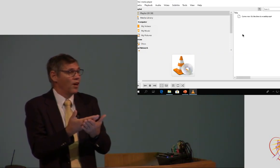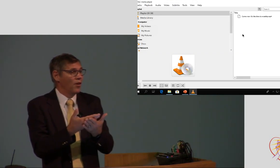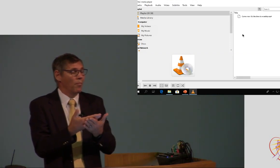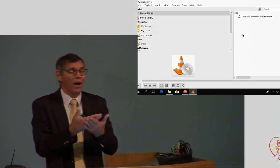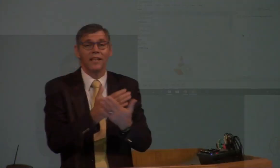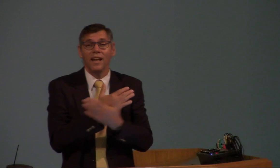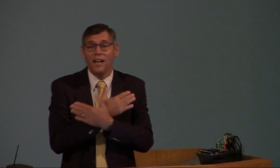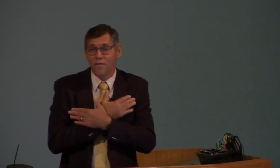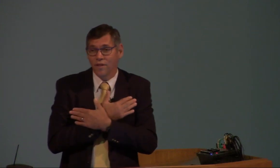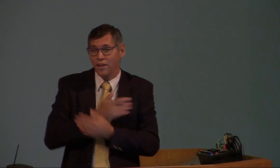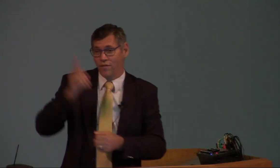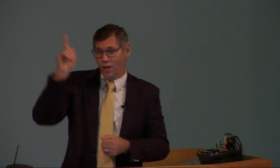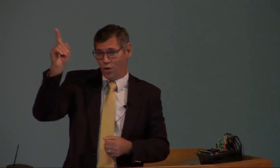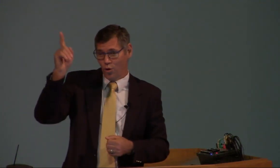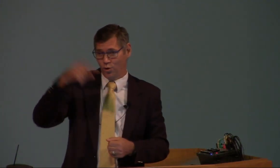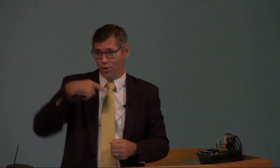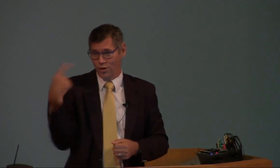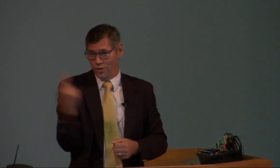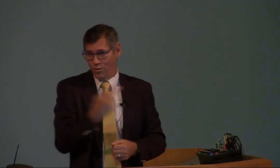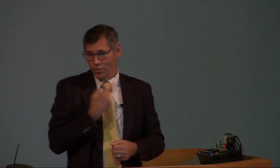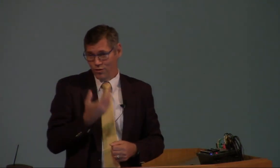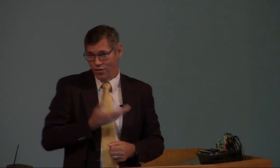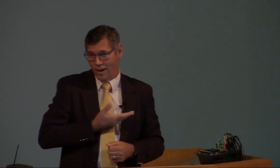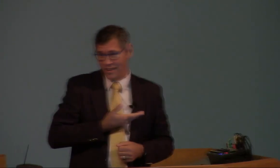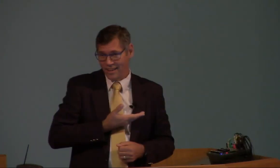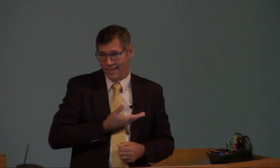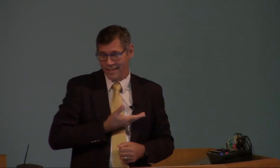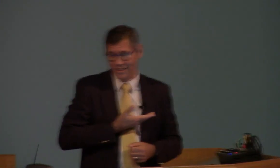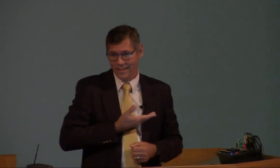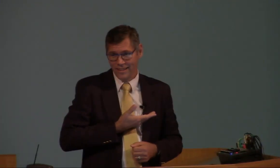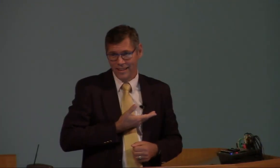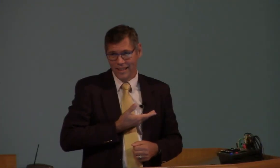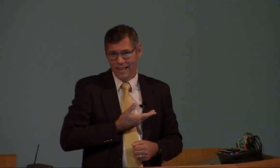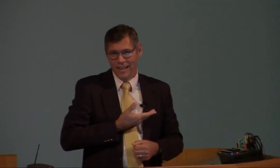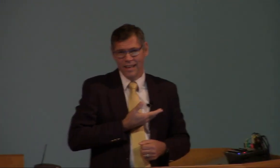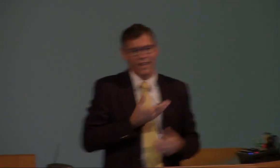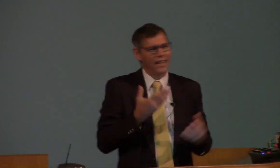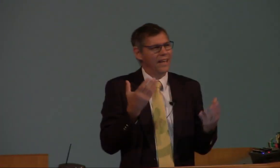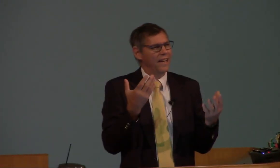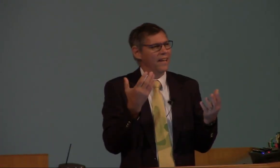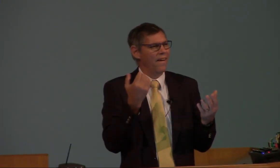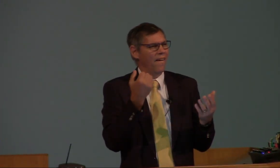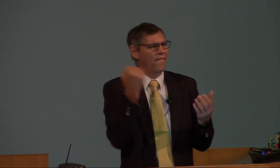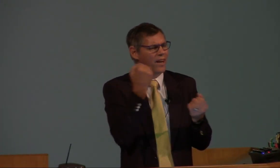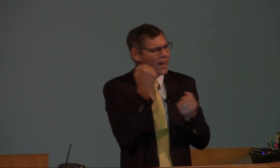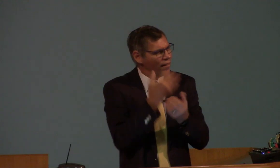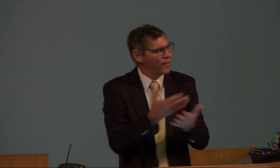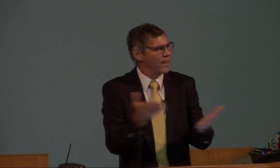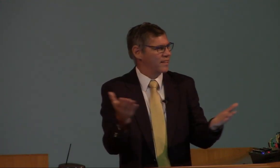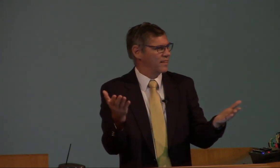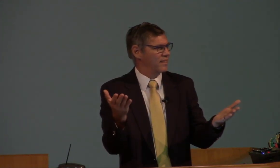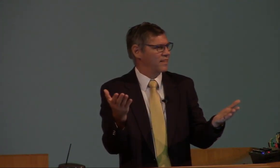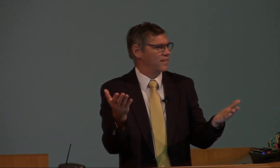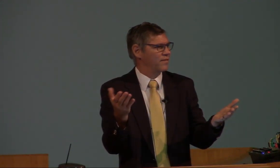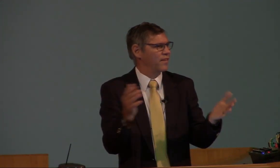Mag die liefde van God, ons Vader, en die vergifnis van